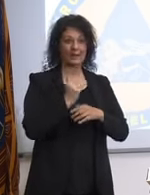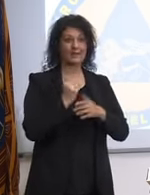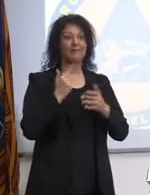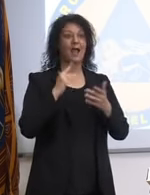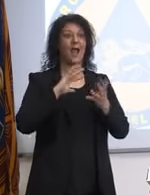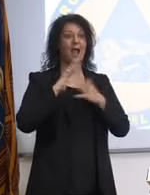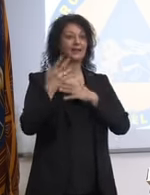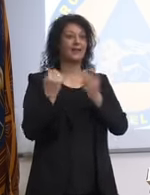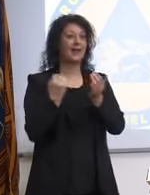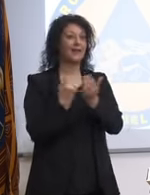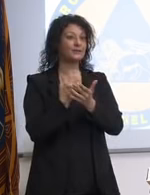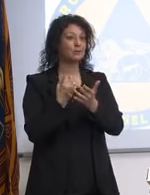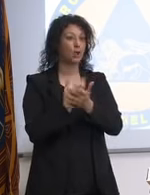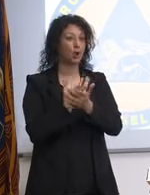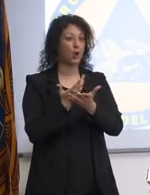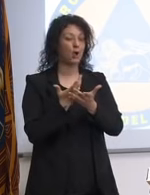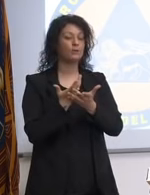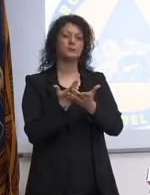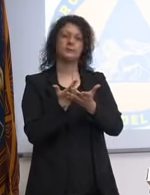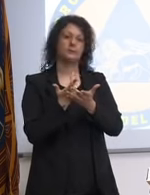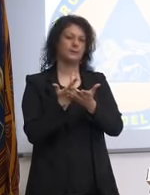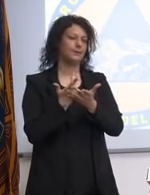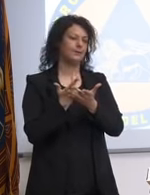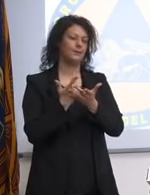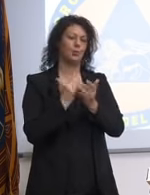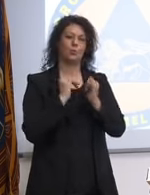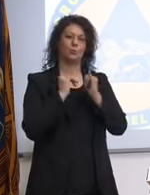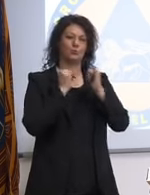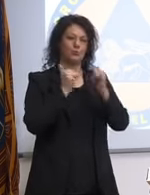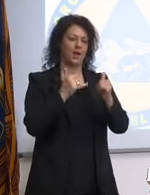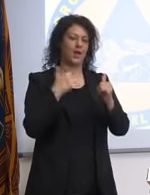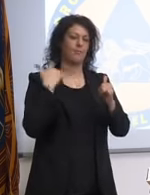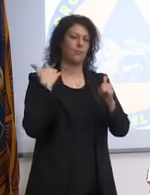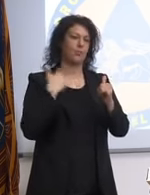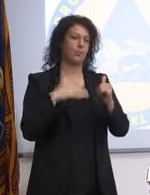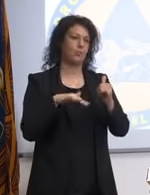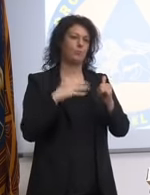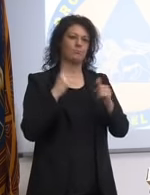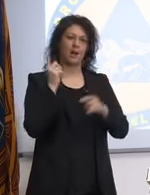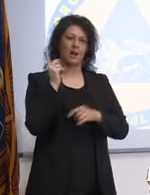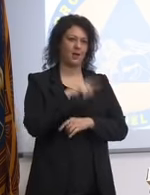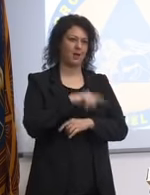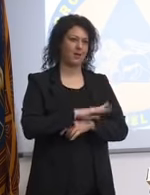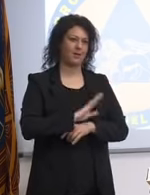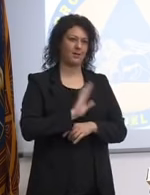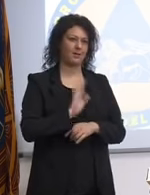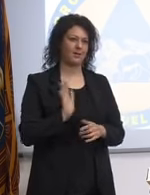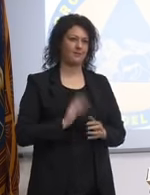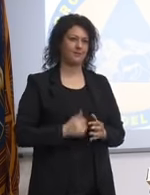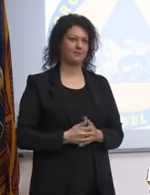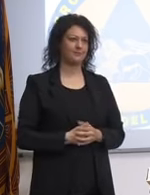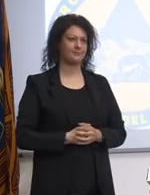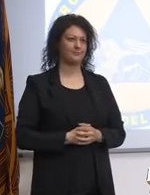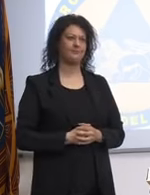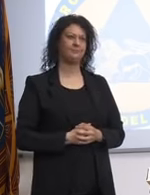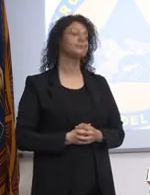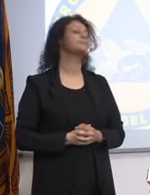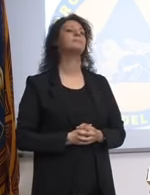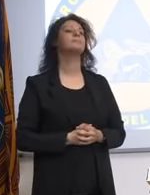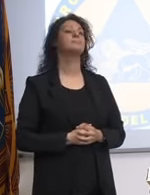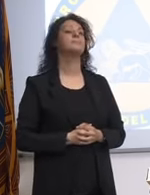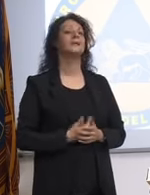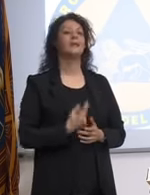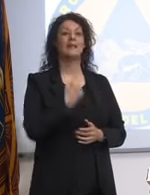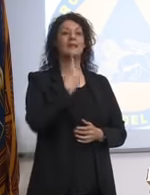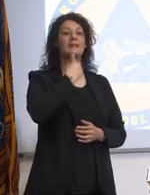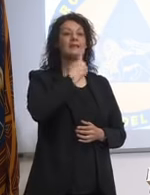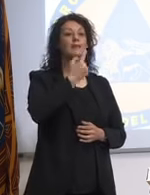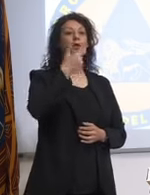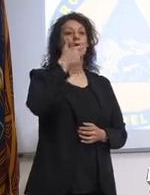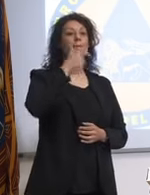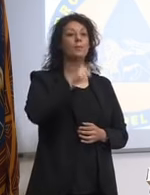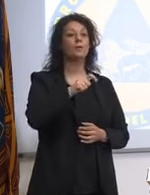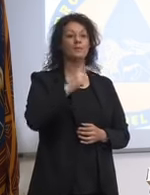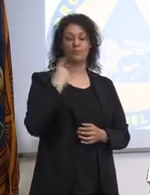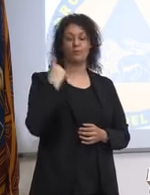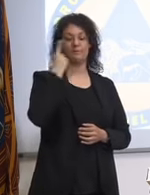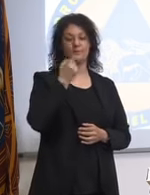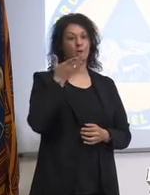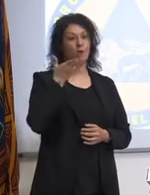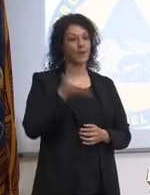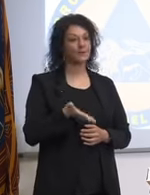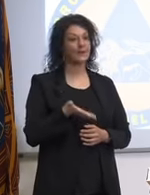massacrati. Ma lo dico perché noi abbiamo sempre avuto una gestione dei conti